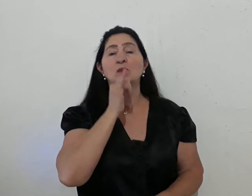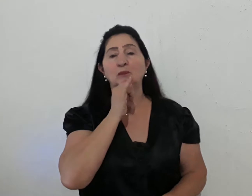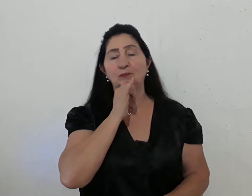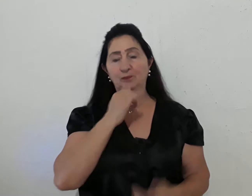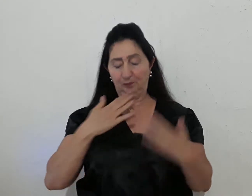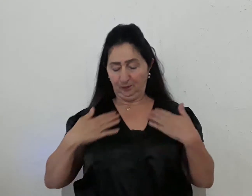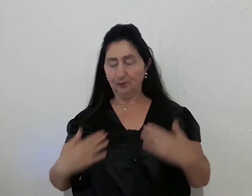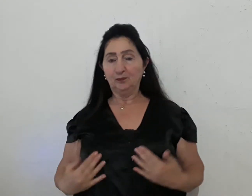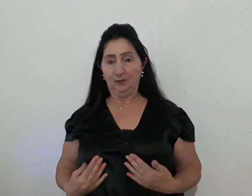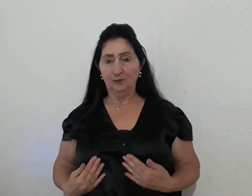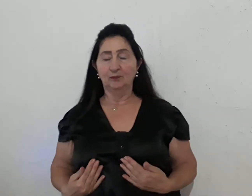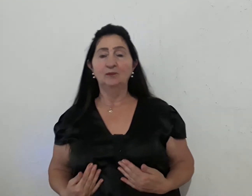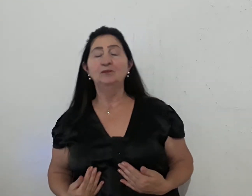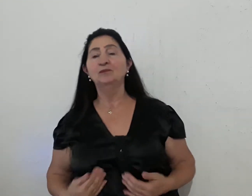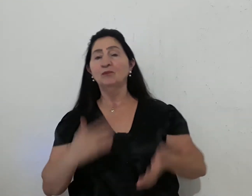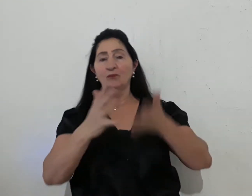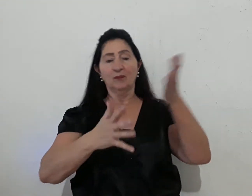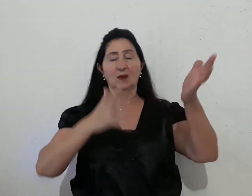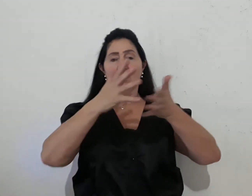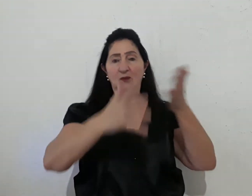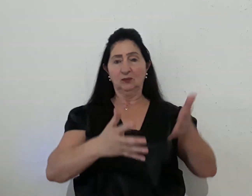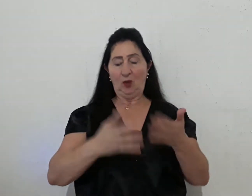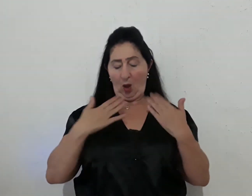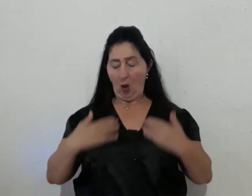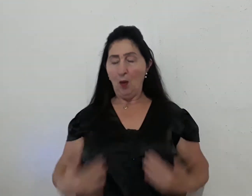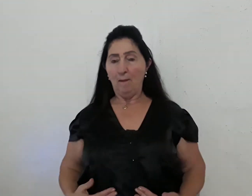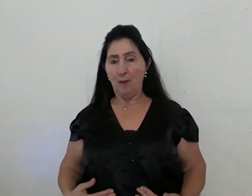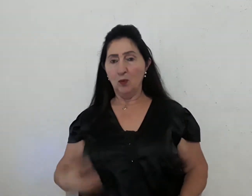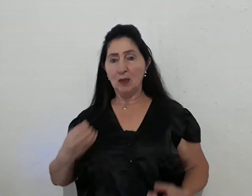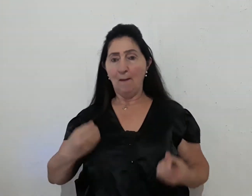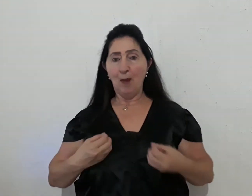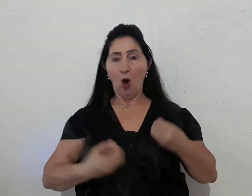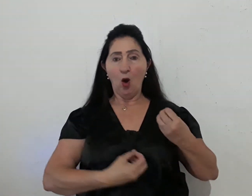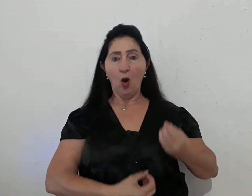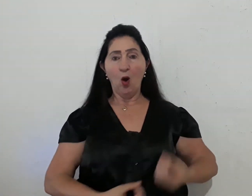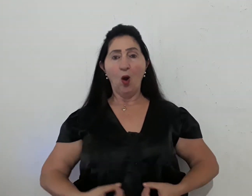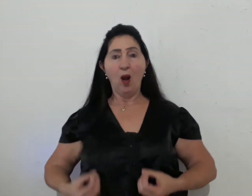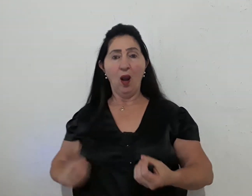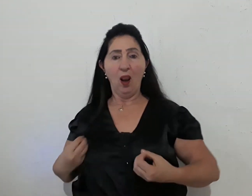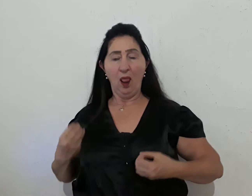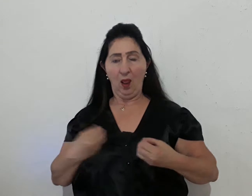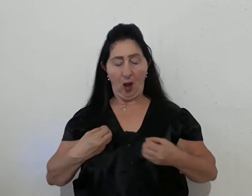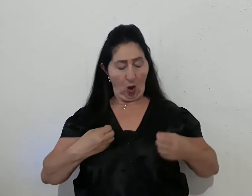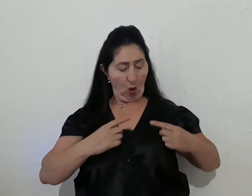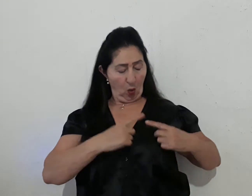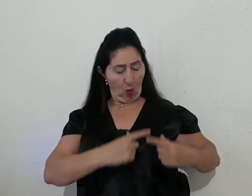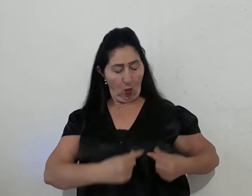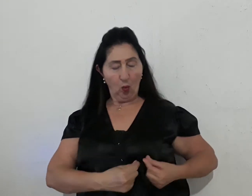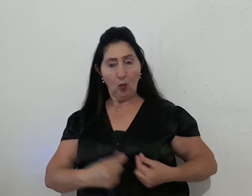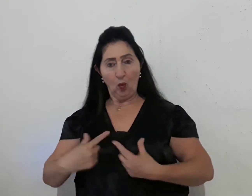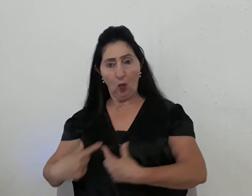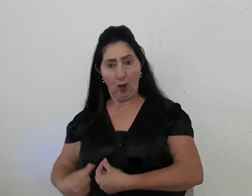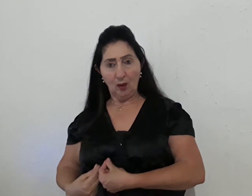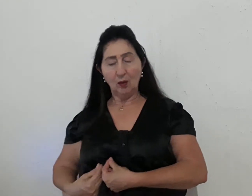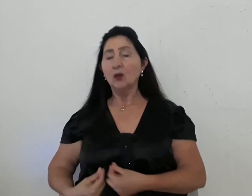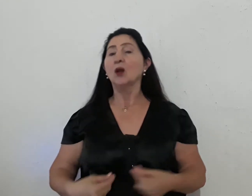dizer nestas línguas que uma pessoa está vestindo uma blusa de bolinhas quadriculada ou listrada,